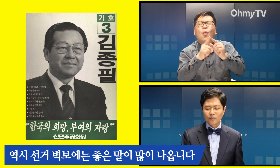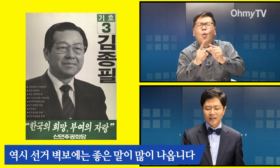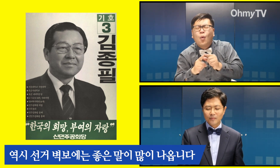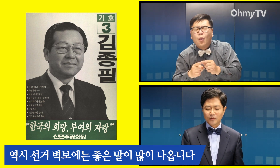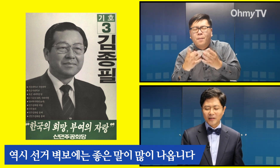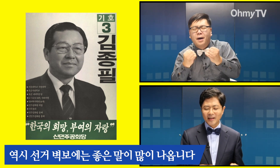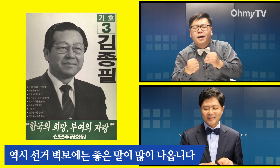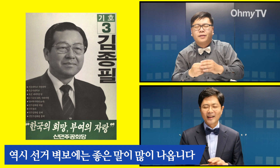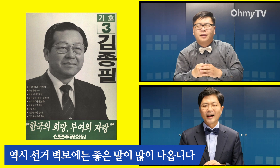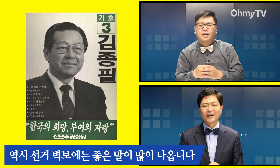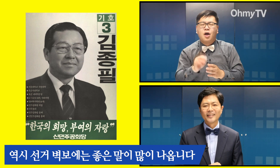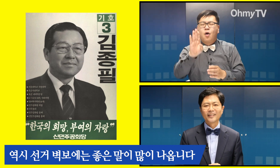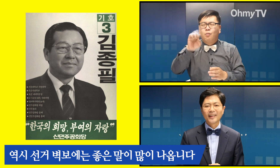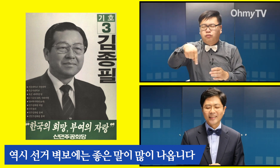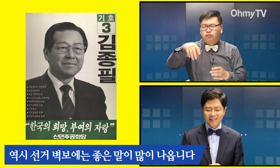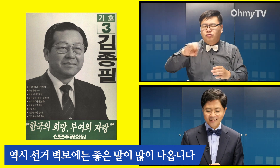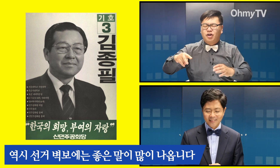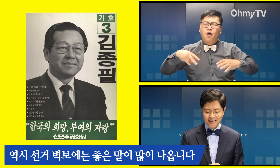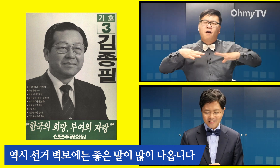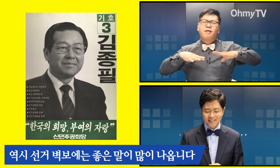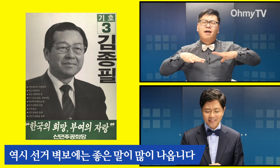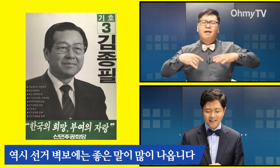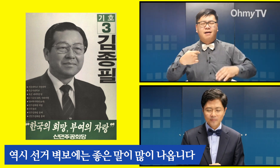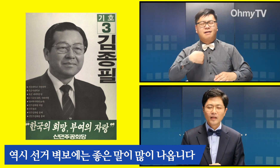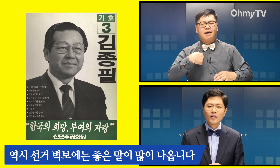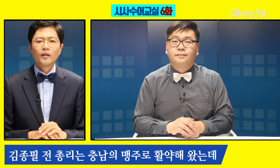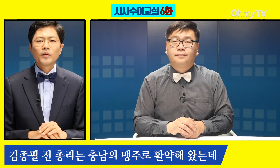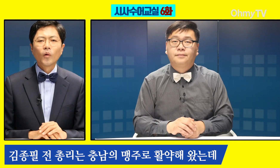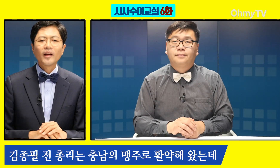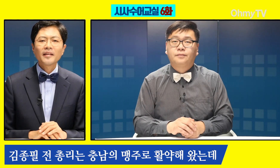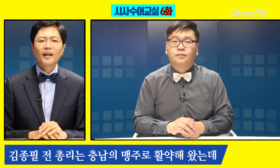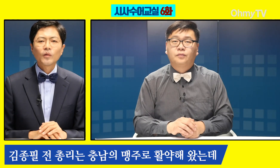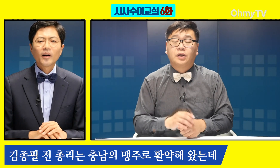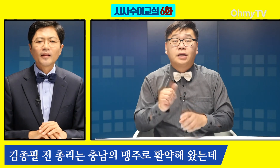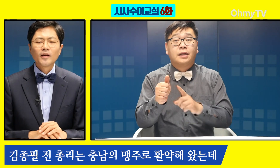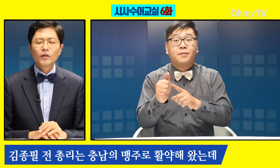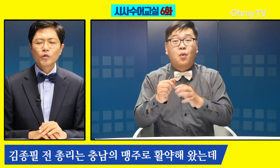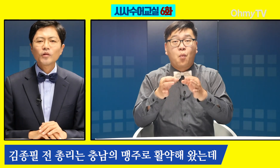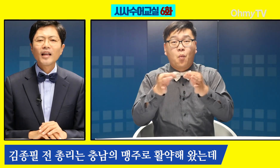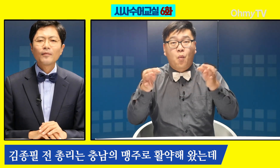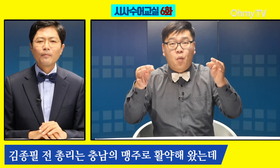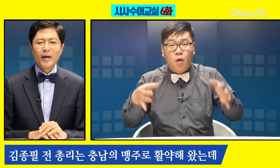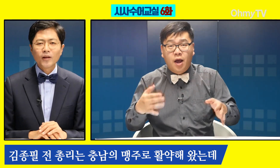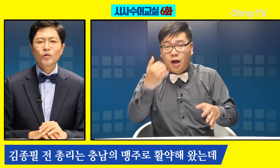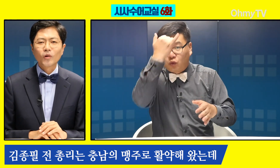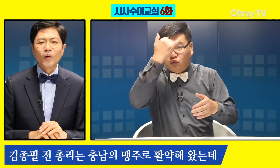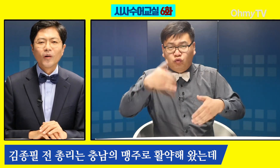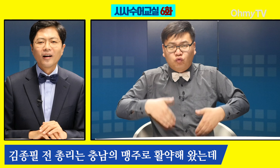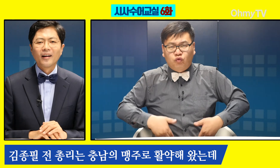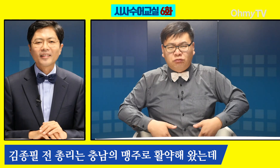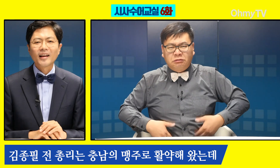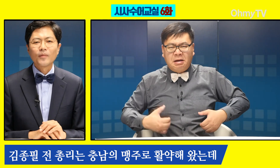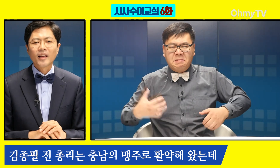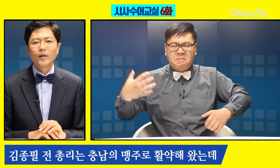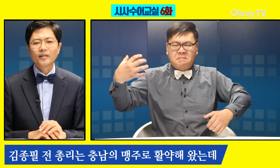많이 나옵니다. 부여의 자랑 이렇게 되어 있으신데 이분이 오랜 기간 동안 충남의